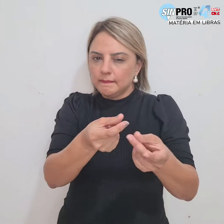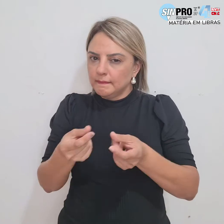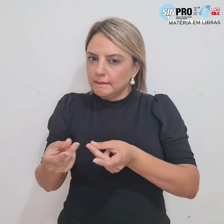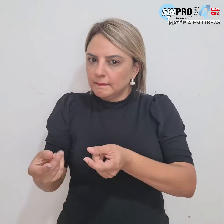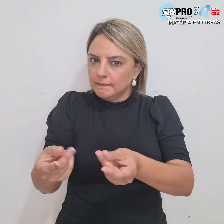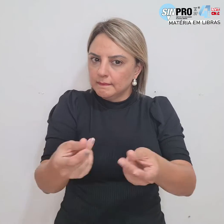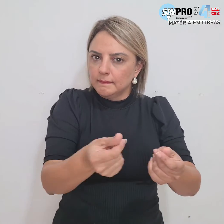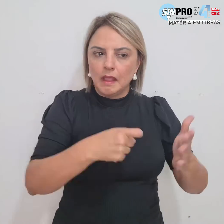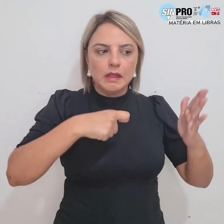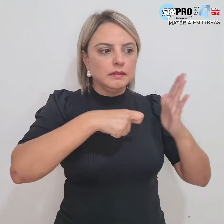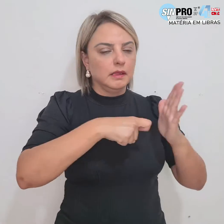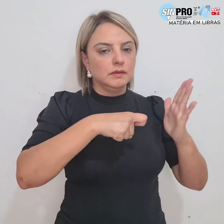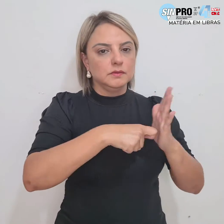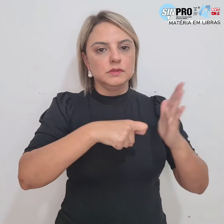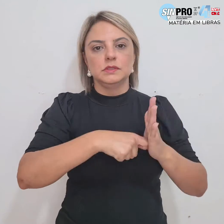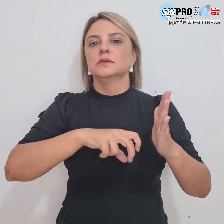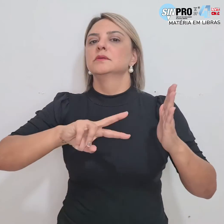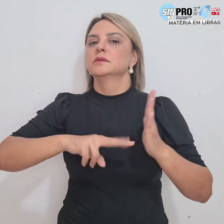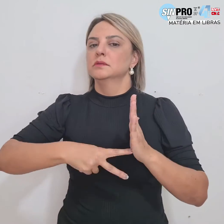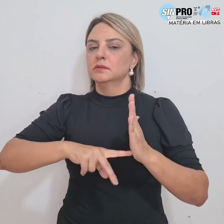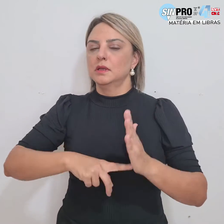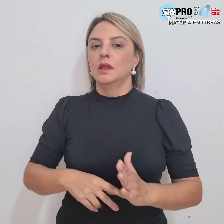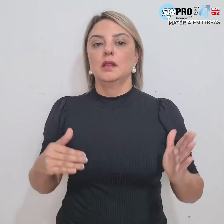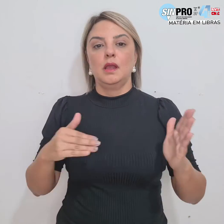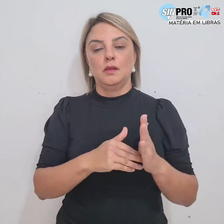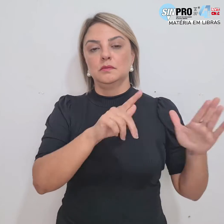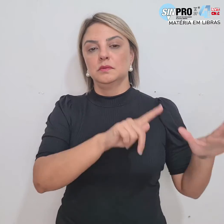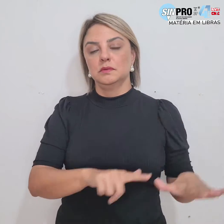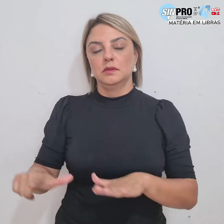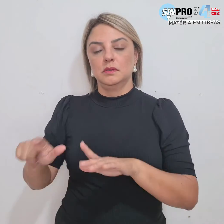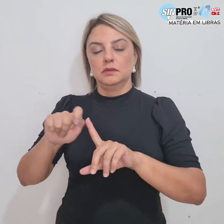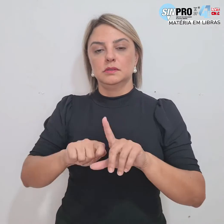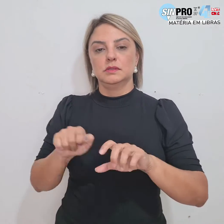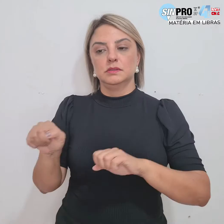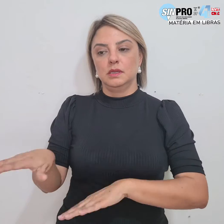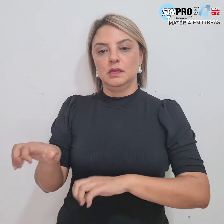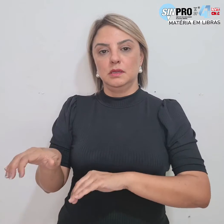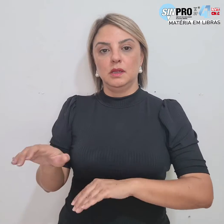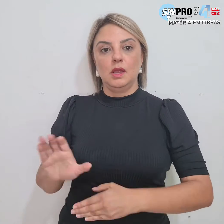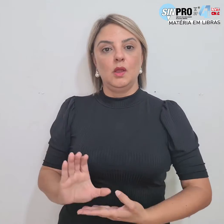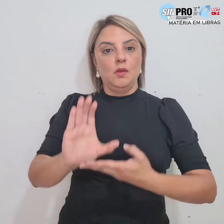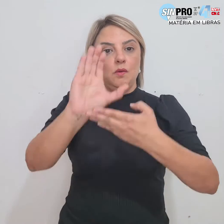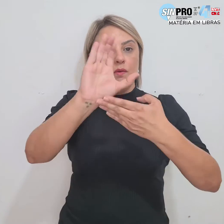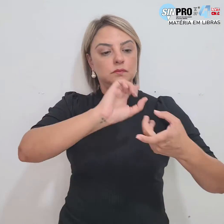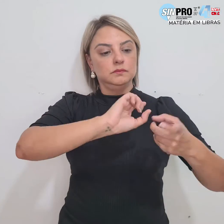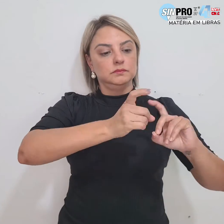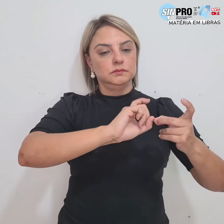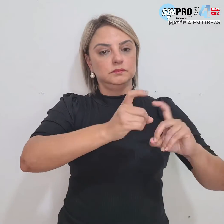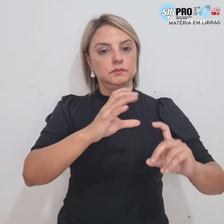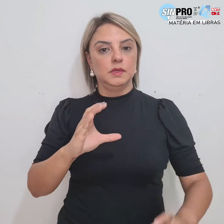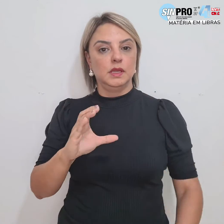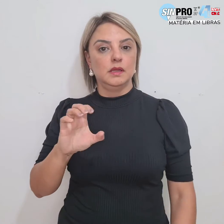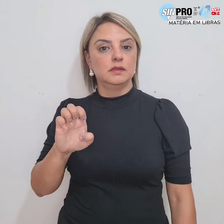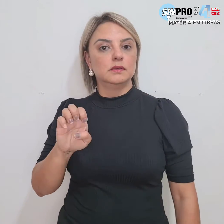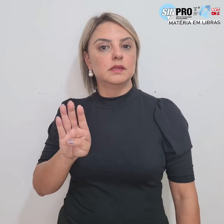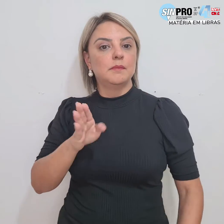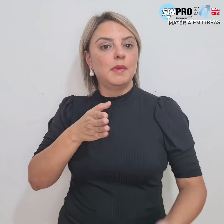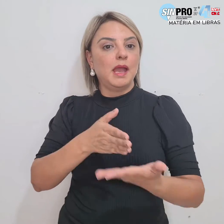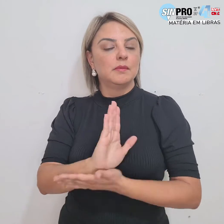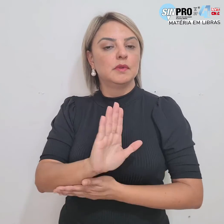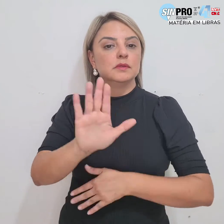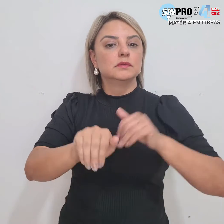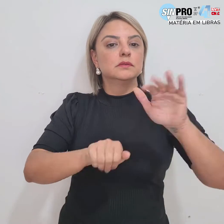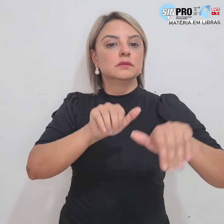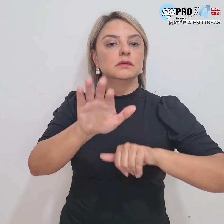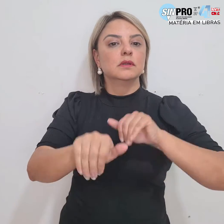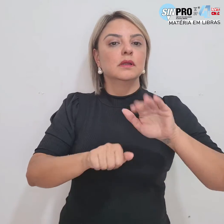como um balcão de negócios, denuncia o sindicato. Na última semana de setembro, o Conselho de Administração da SEB